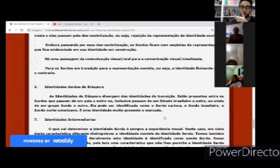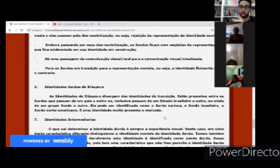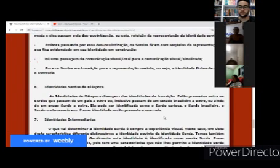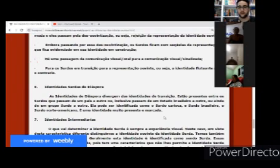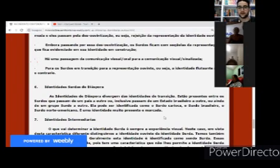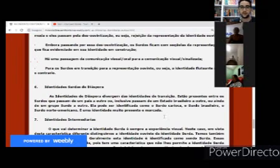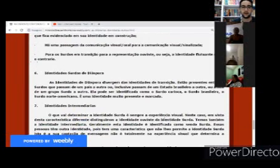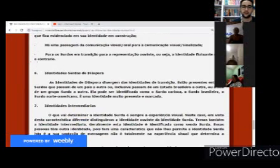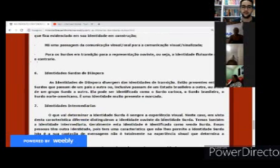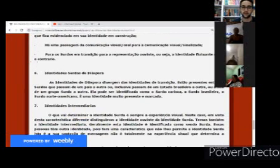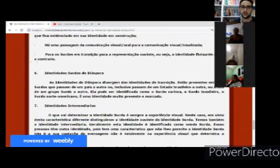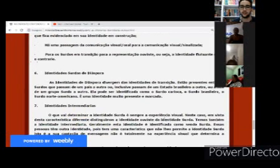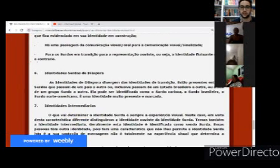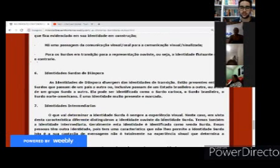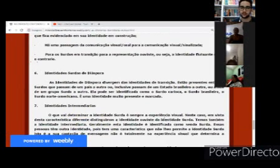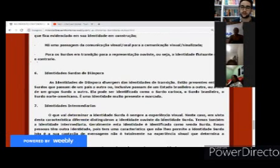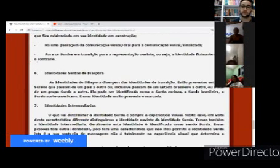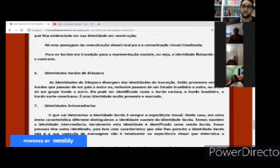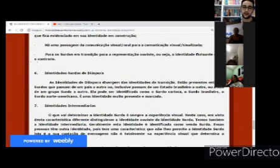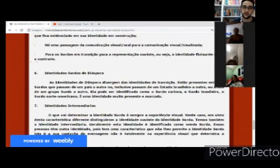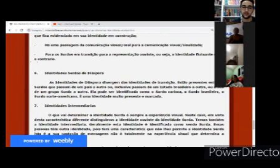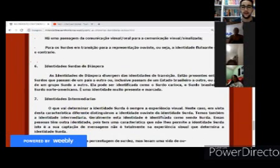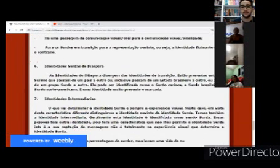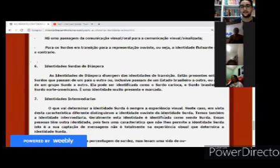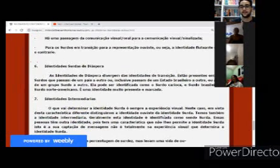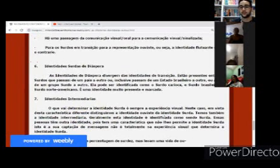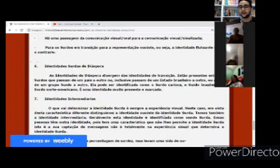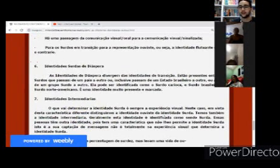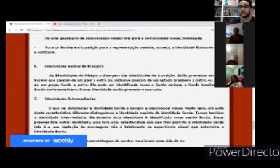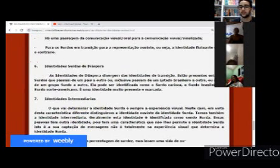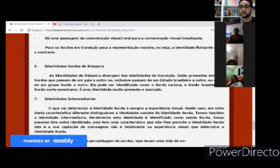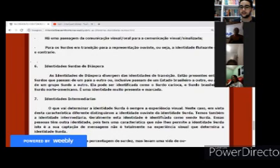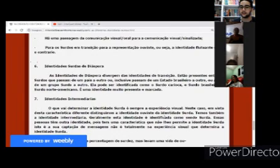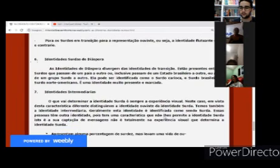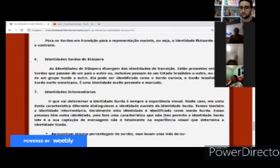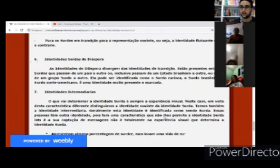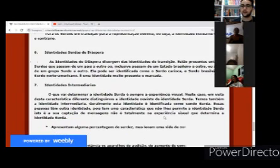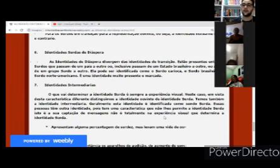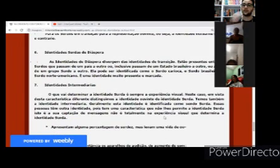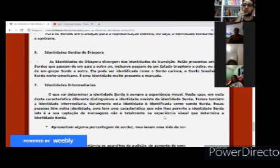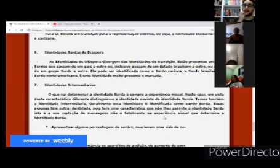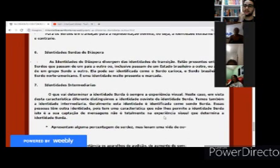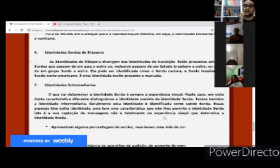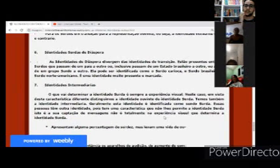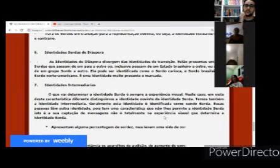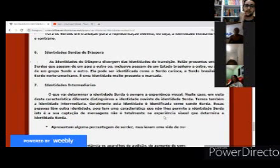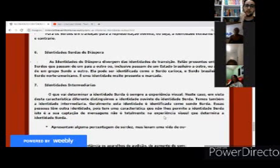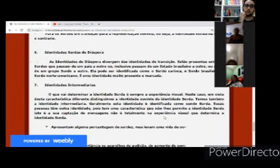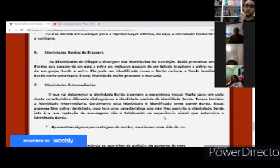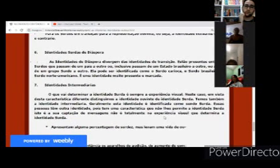pois divergem, as identidades de diáspora divergem das identidades de transição. Estão presentes entre os surdos